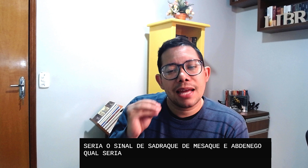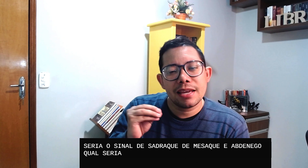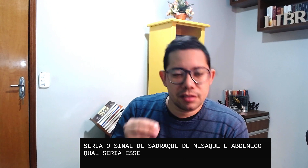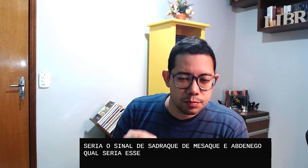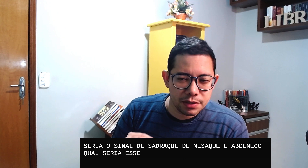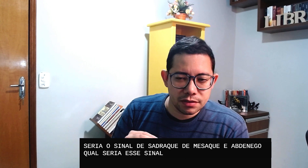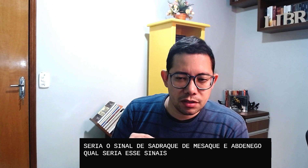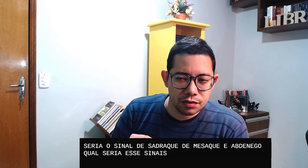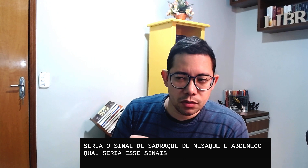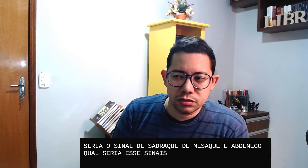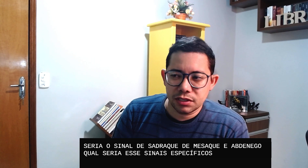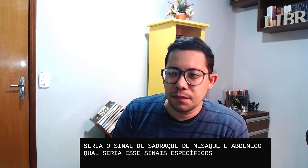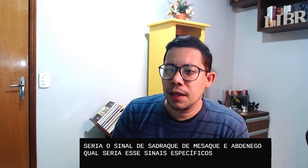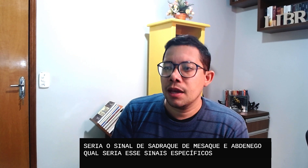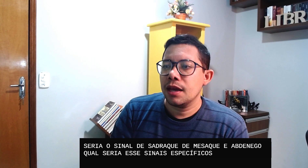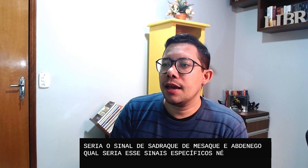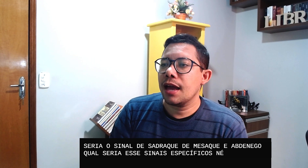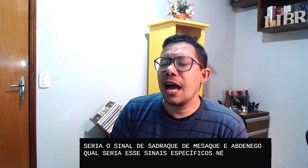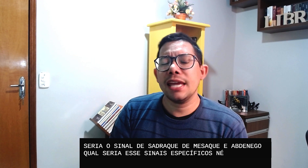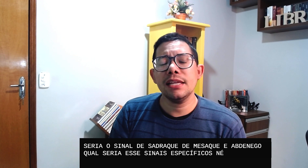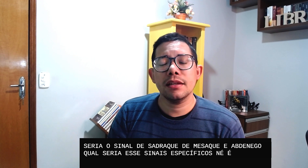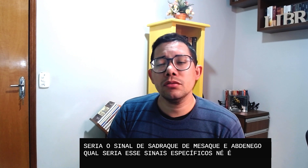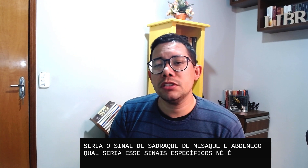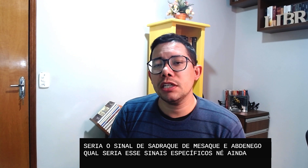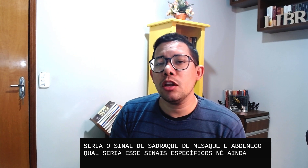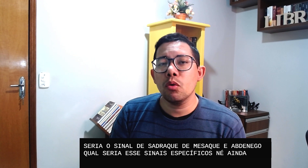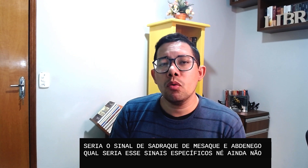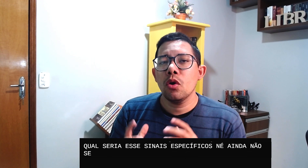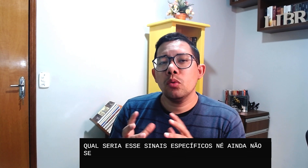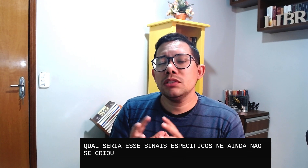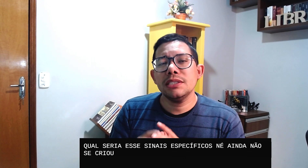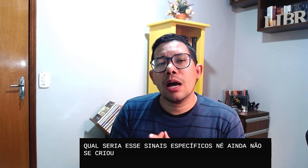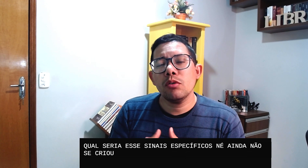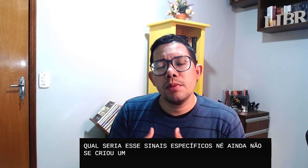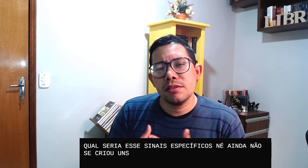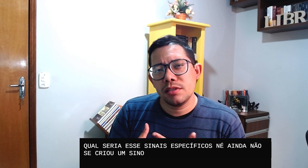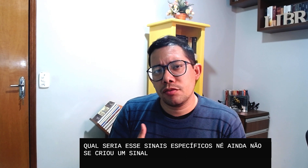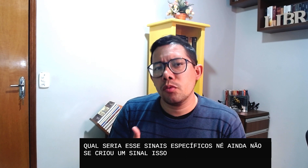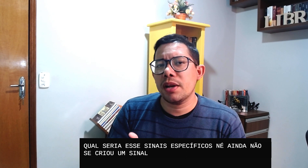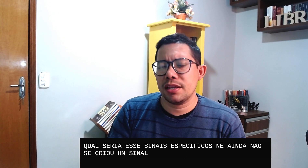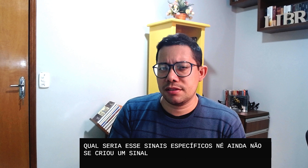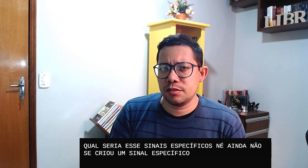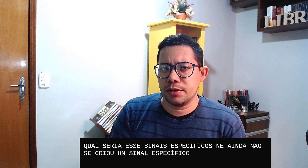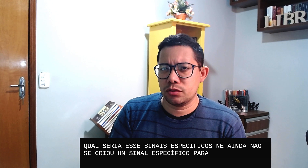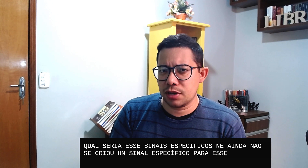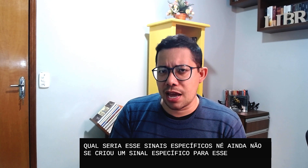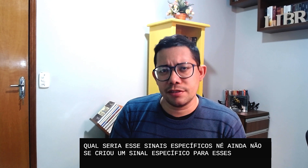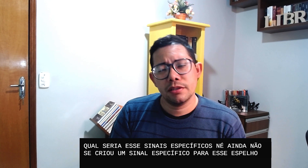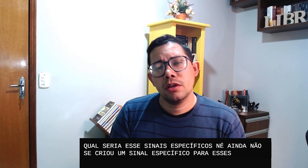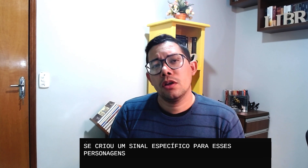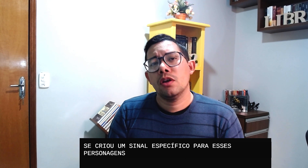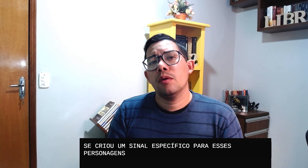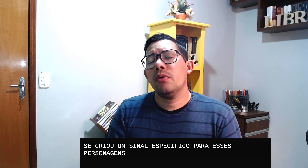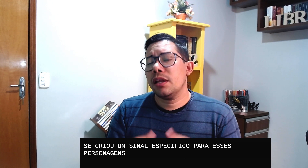sinais específicos, né? Ainda não se criou um sinal específico para esses personagens. Por